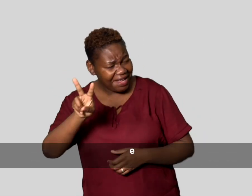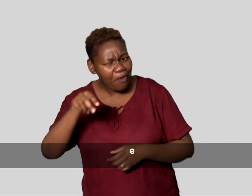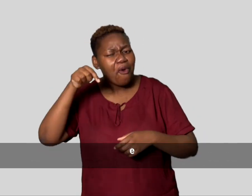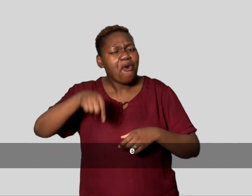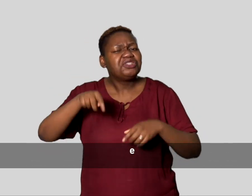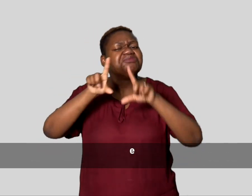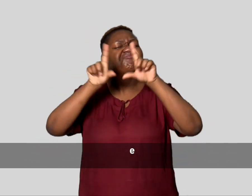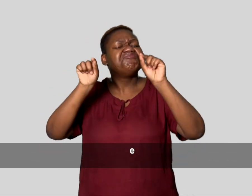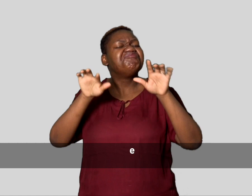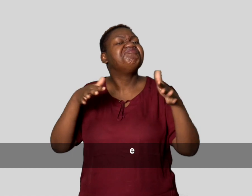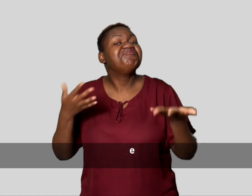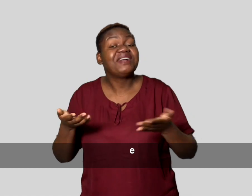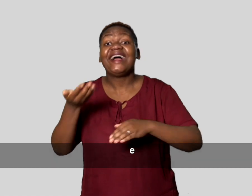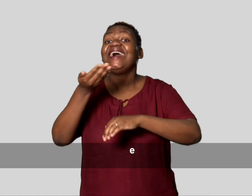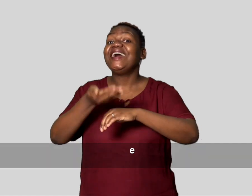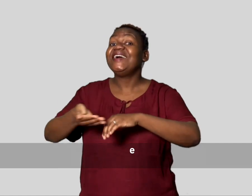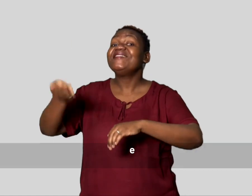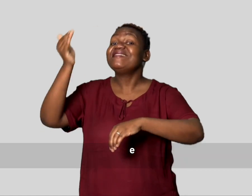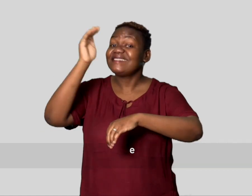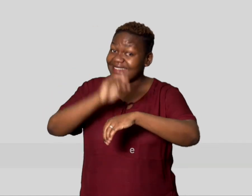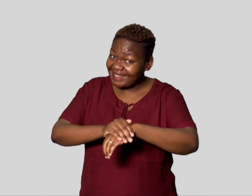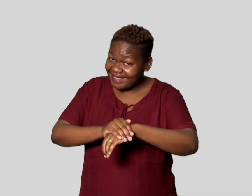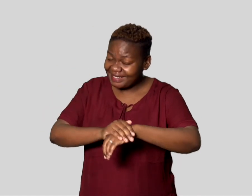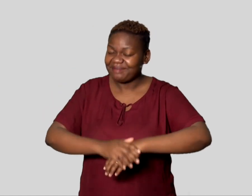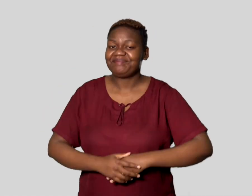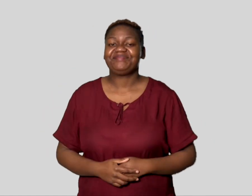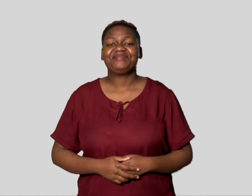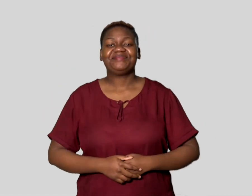foi preparada para responder à sua preocupação.